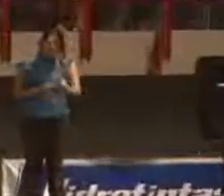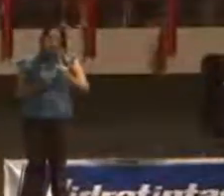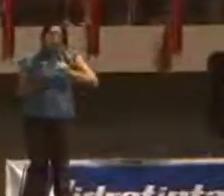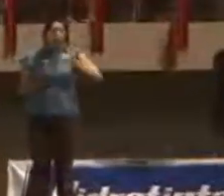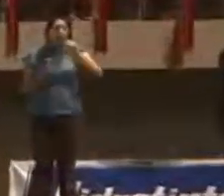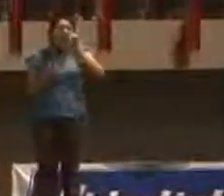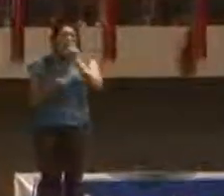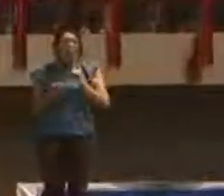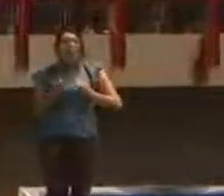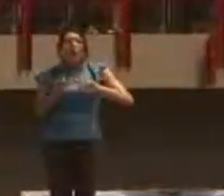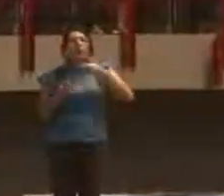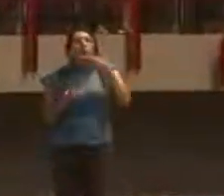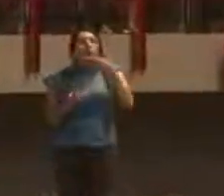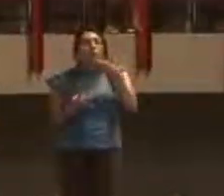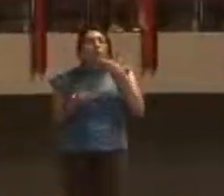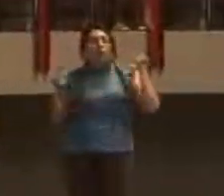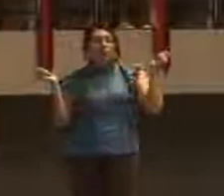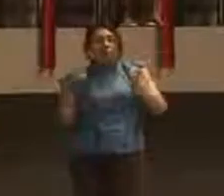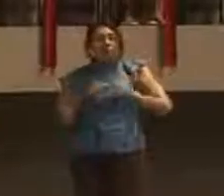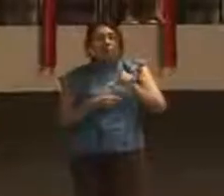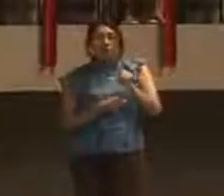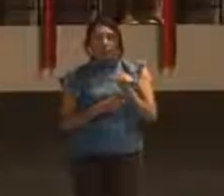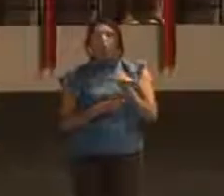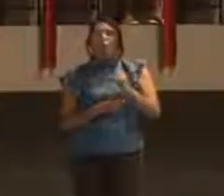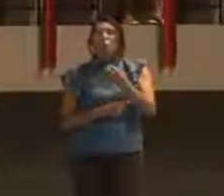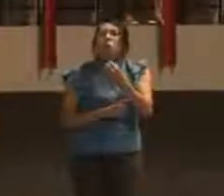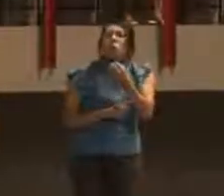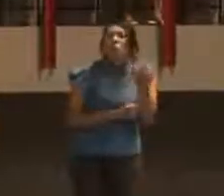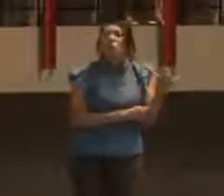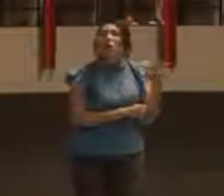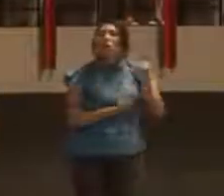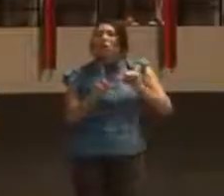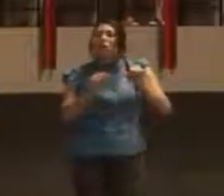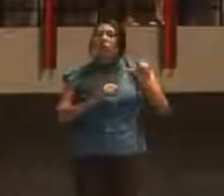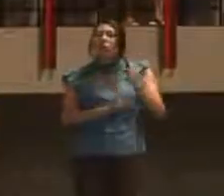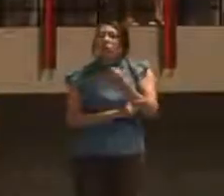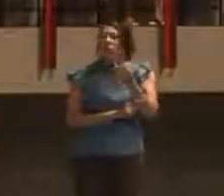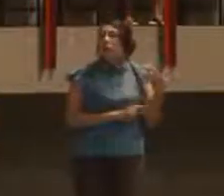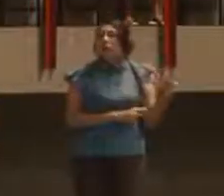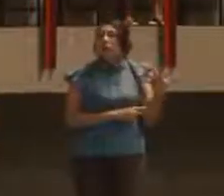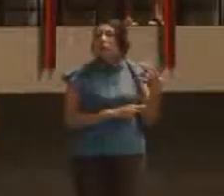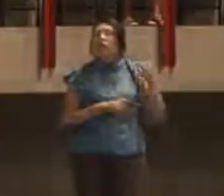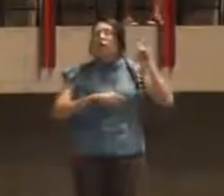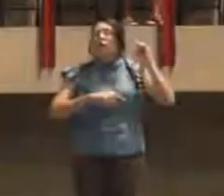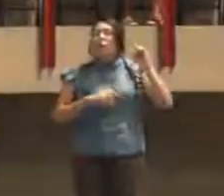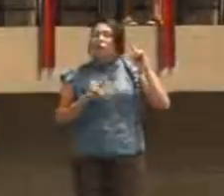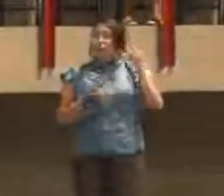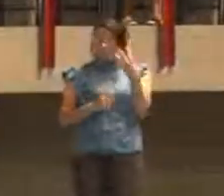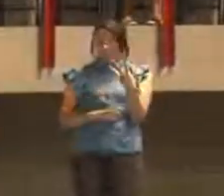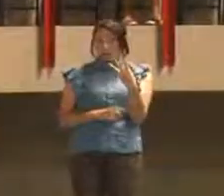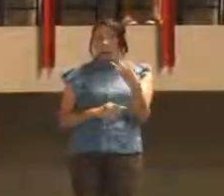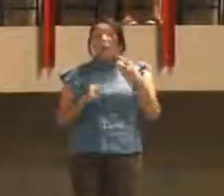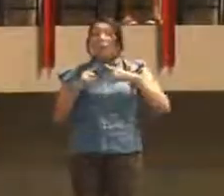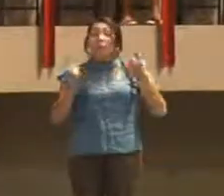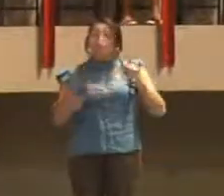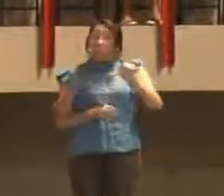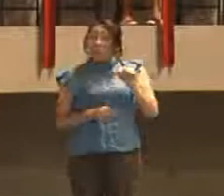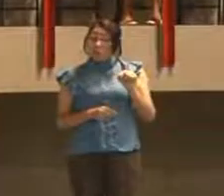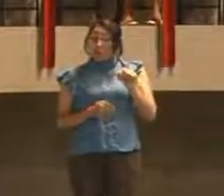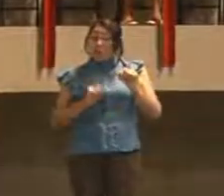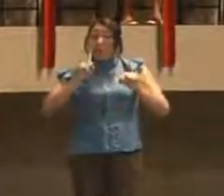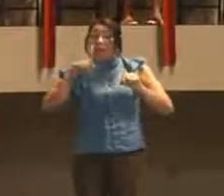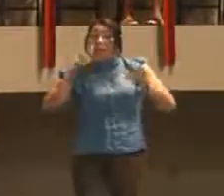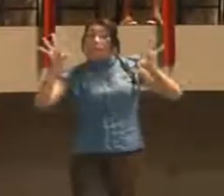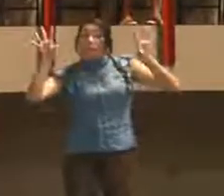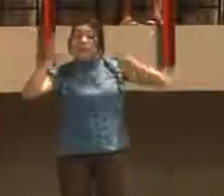vermelho. Quantas opções são de cor? 3. Agora, depois que eu escolher a cor, posso escolher a tonalidade dessa cor. Cada